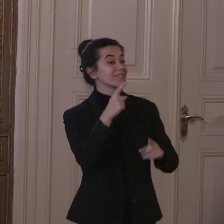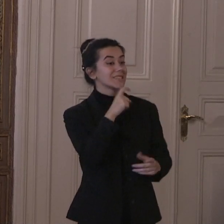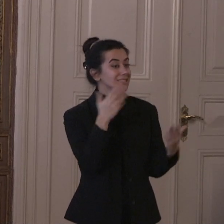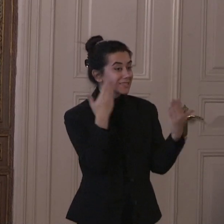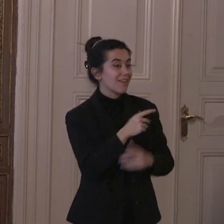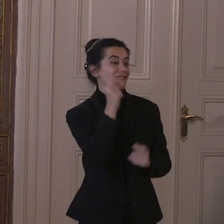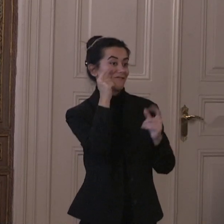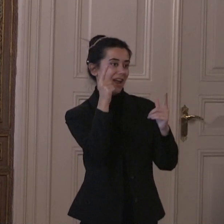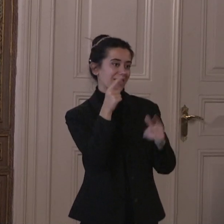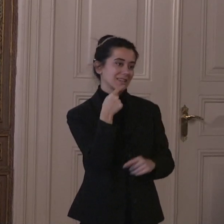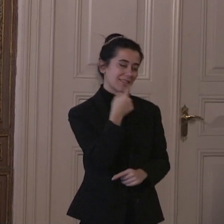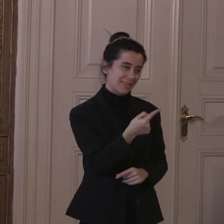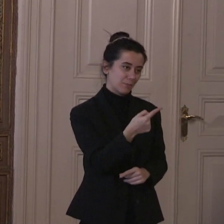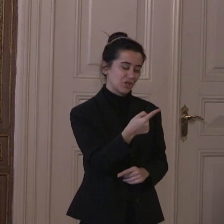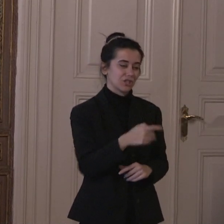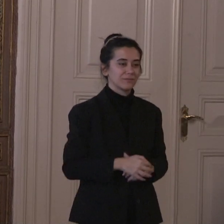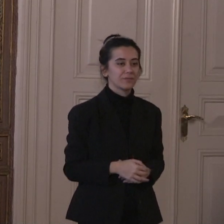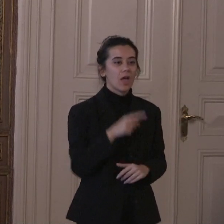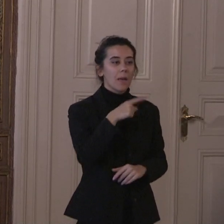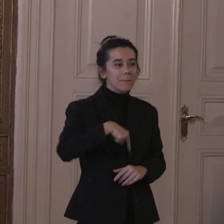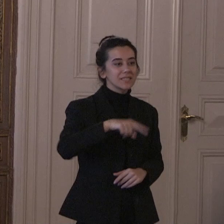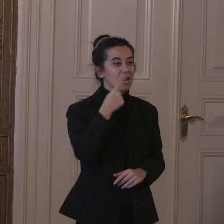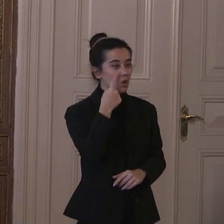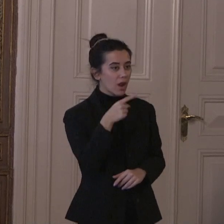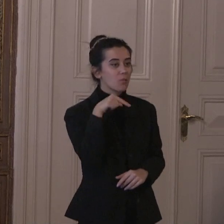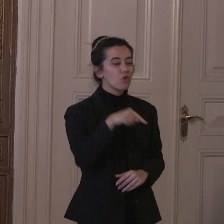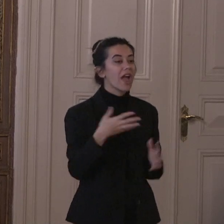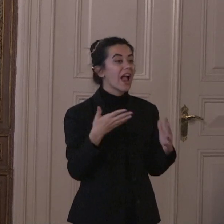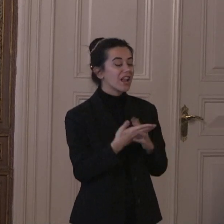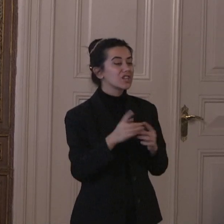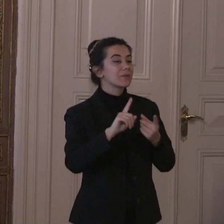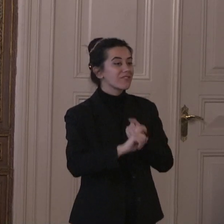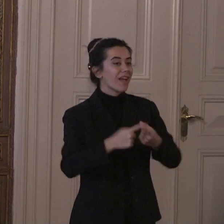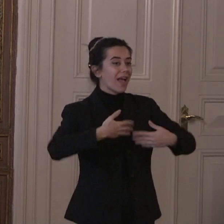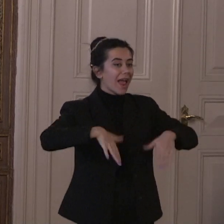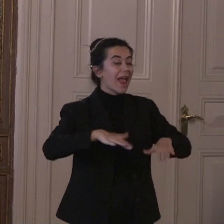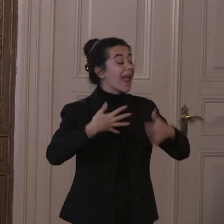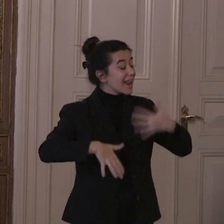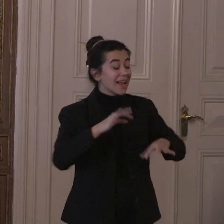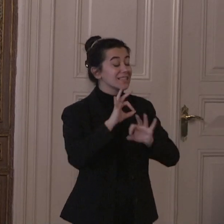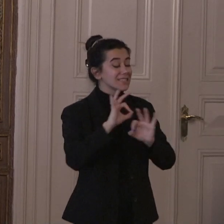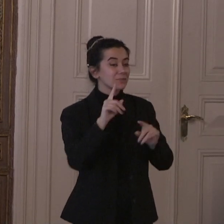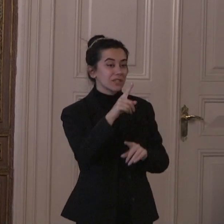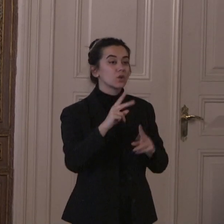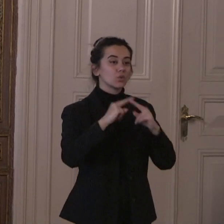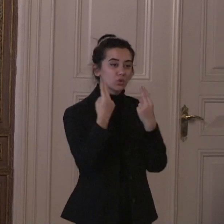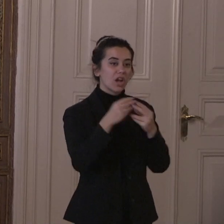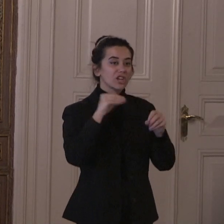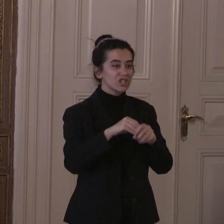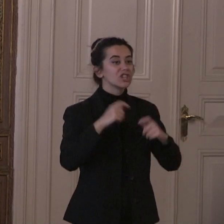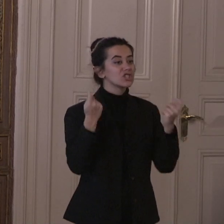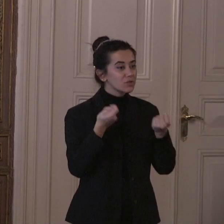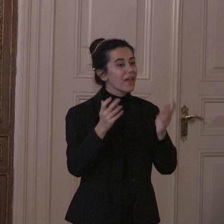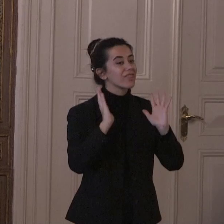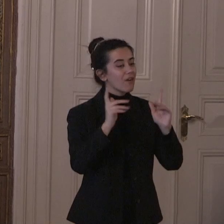slogan benimsemiş arkadaşlarımız. Bizler de eşit, erişilebilir ve engelsiz bir dünya için çalışmaya devam